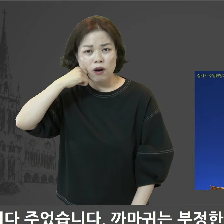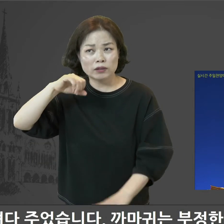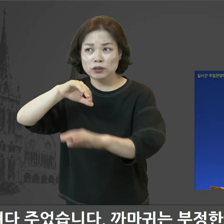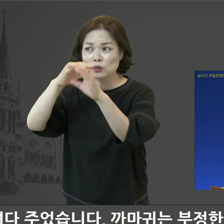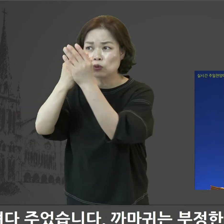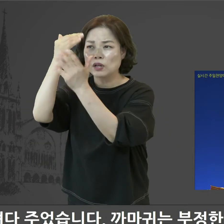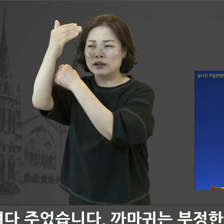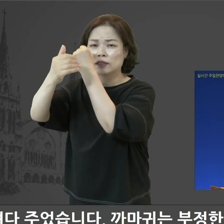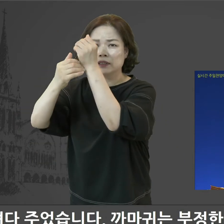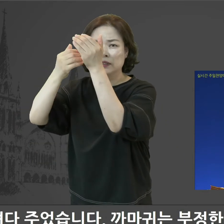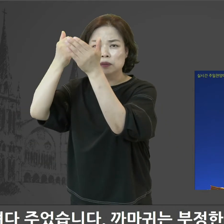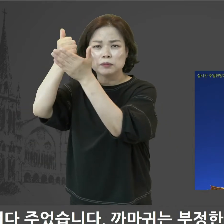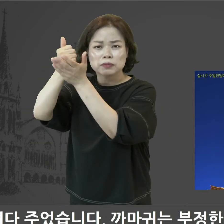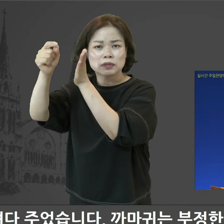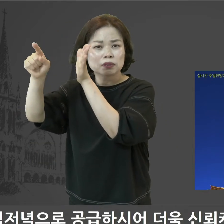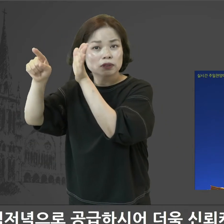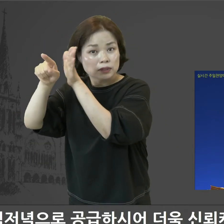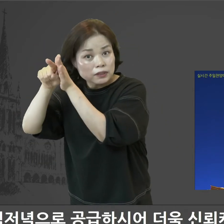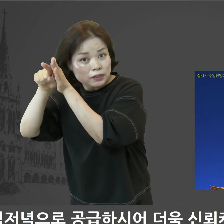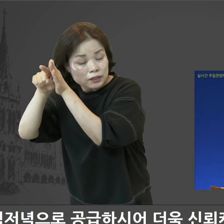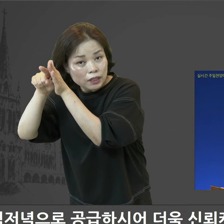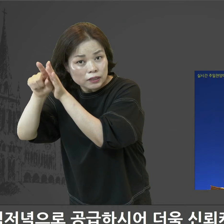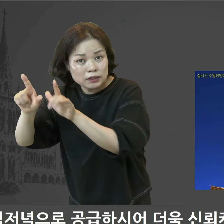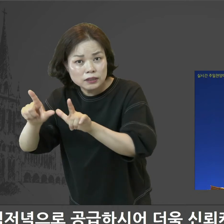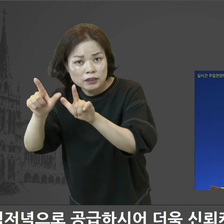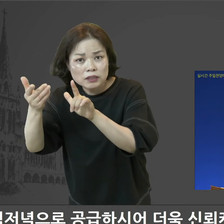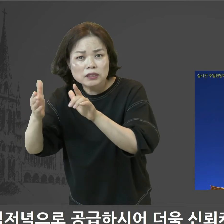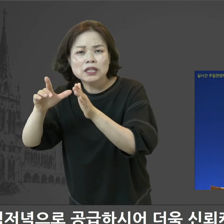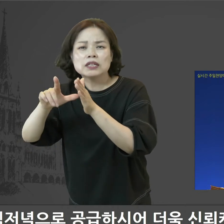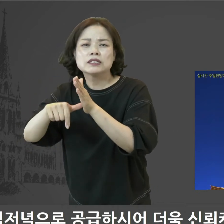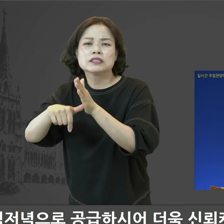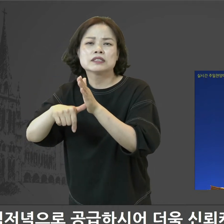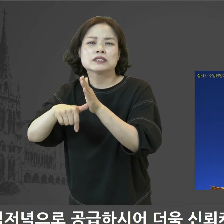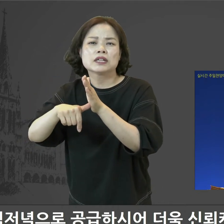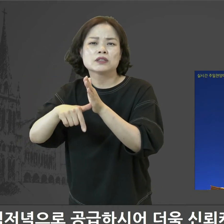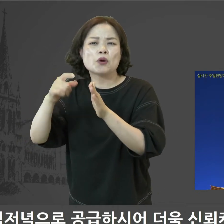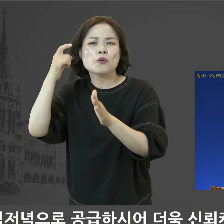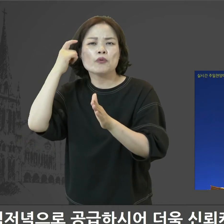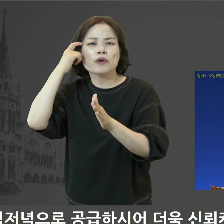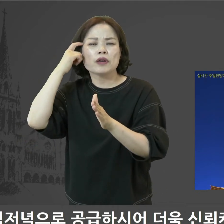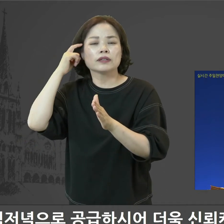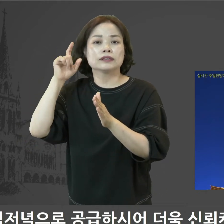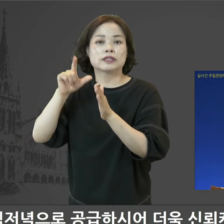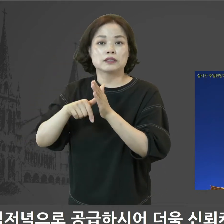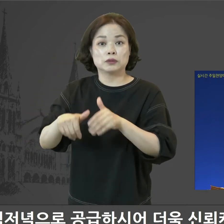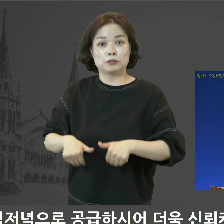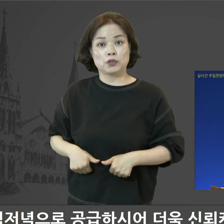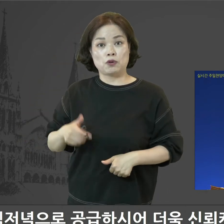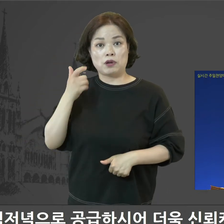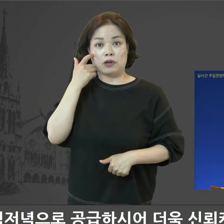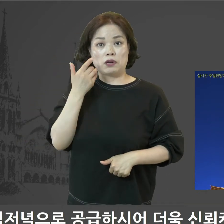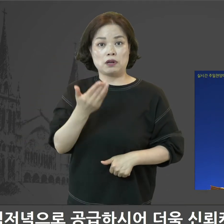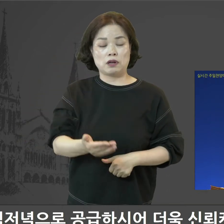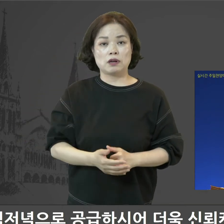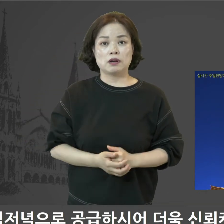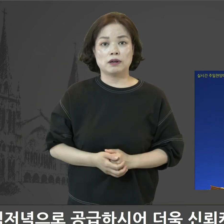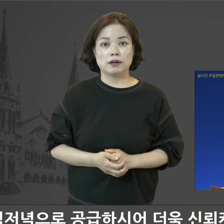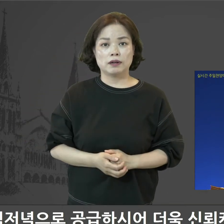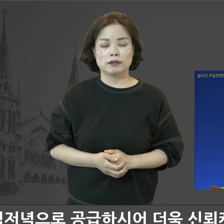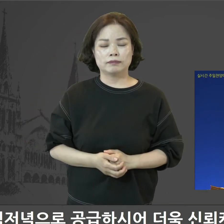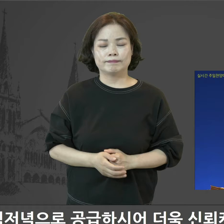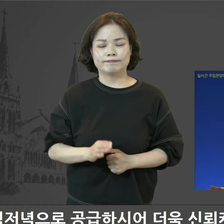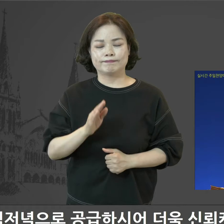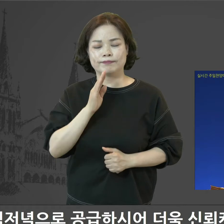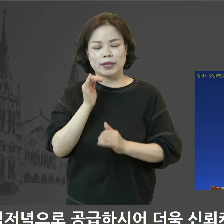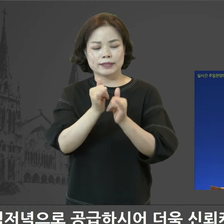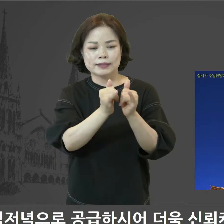전적으로 하나님 앞에 기댄 삶이라고 볼 수 있죠. 그런데 그 시간들이, 왜 이런 시간들이 우리에게 필요할까요?